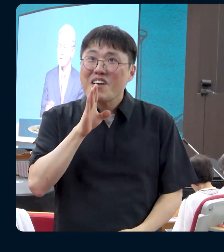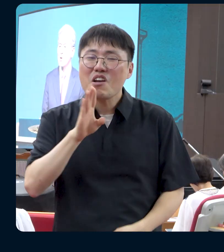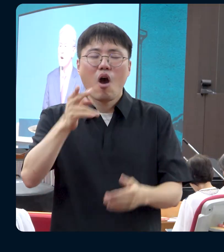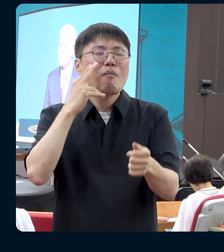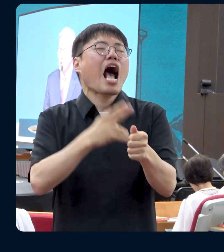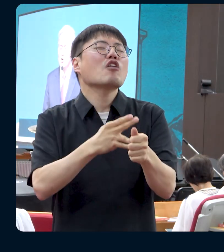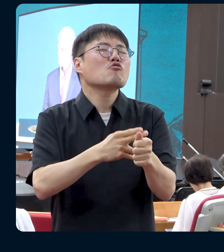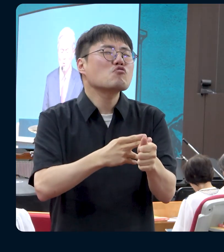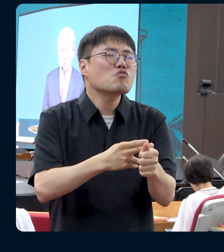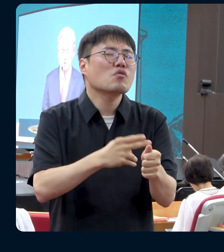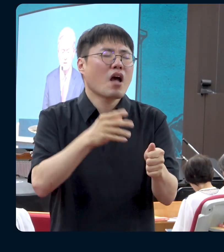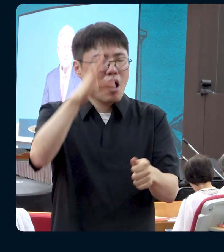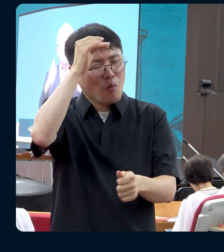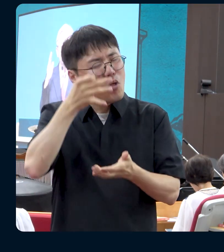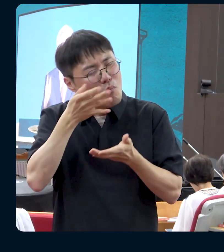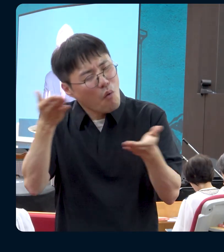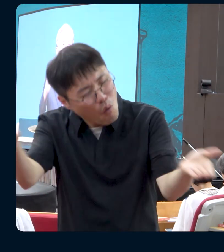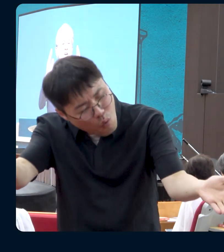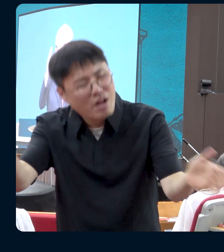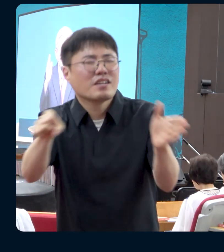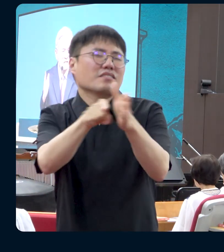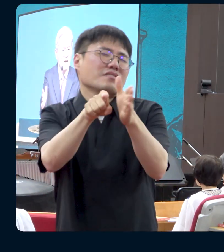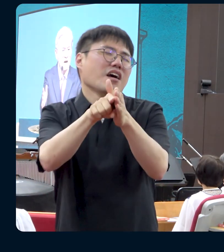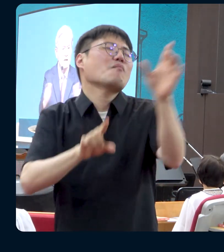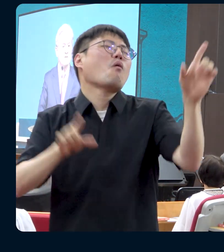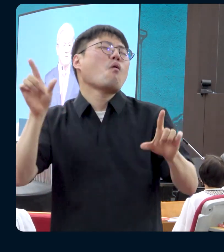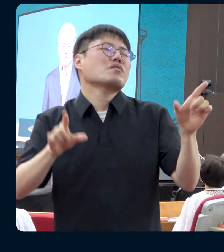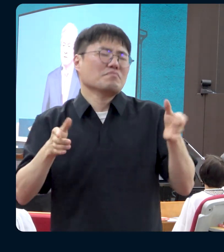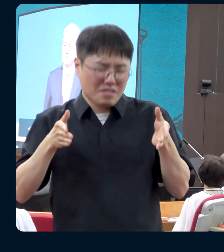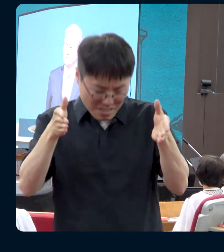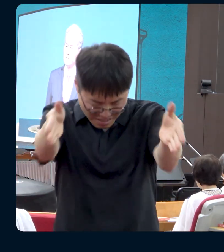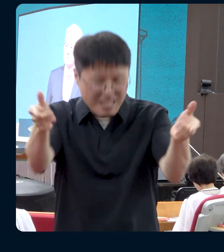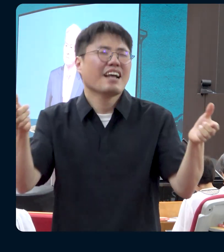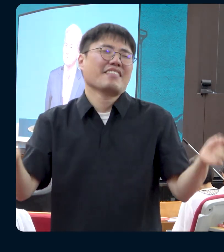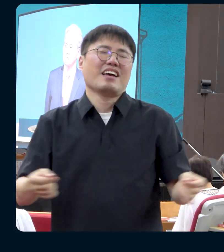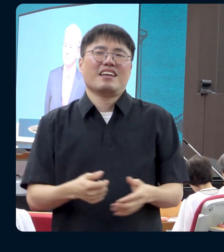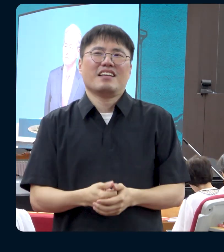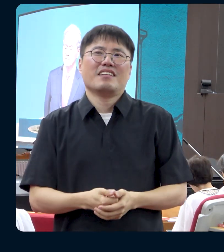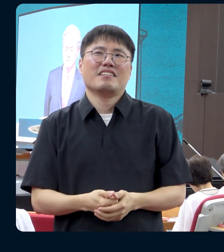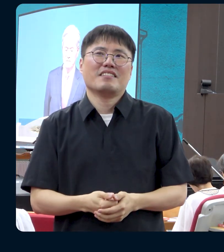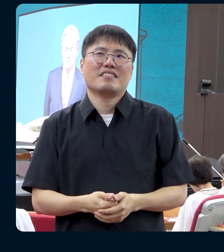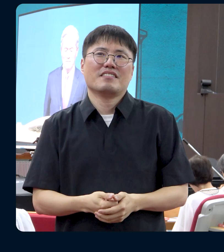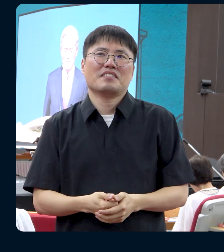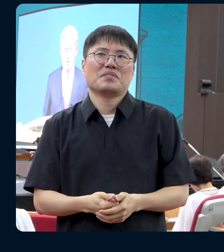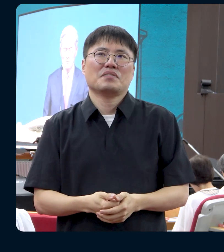이것이 바로 바울 사도가 본을 보이고 있는 신앙의 길이다라는 겁니다.